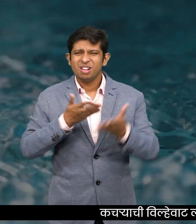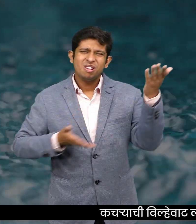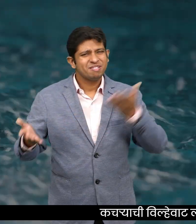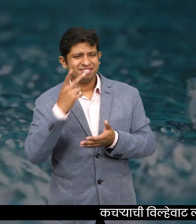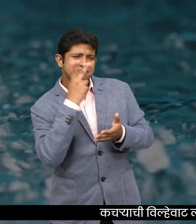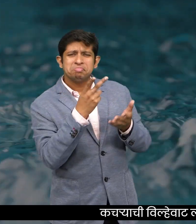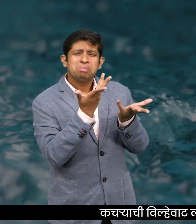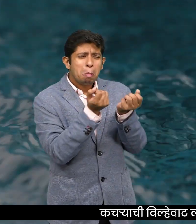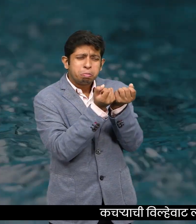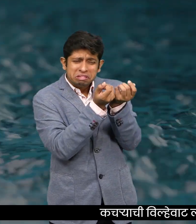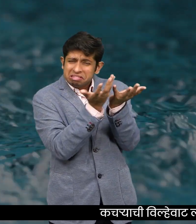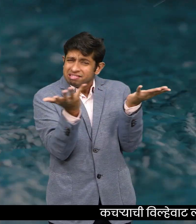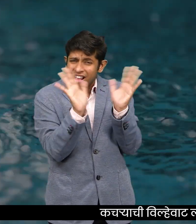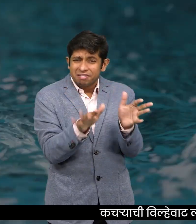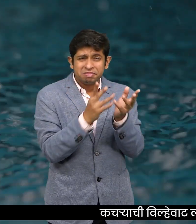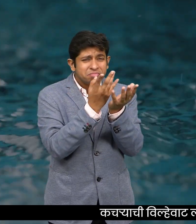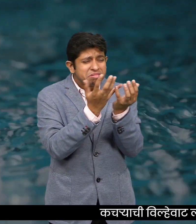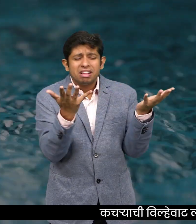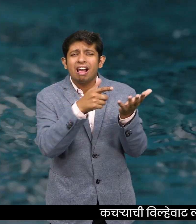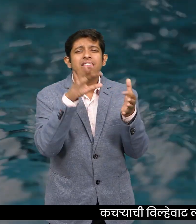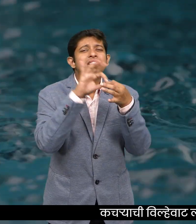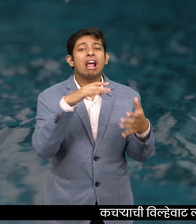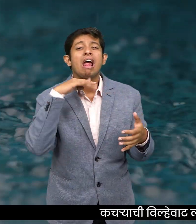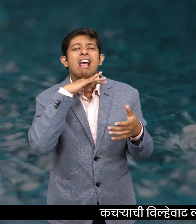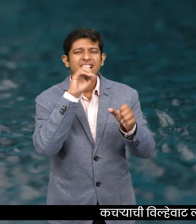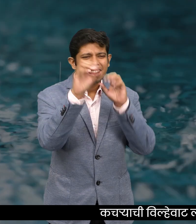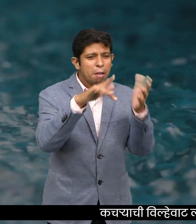कचऱ्याची विल्हेवाट लावण्याचे अनेक मार्ग पाहूया.